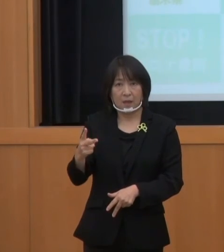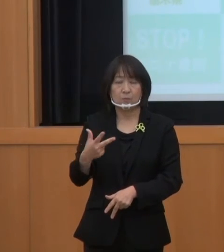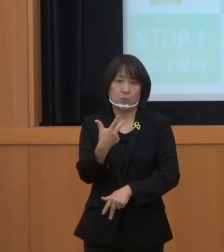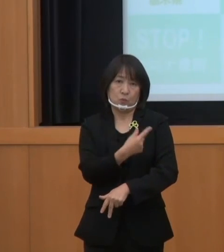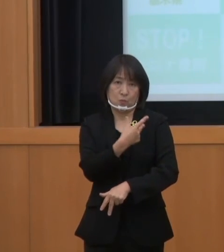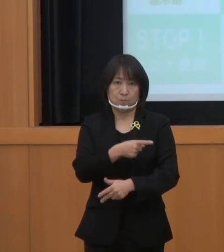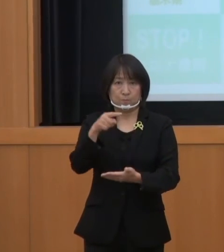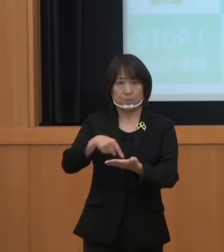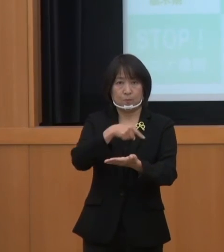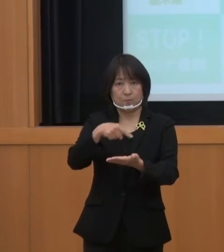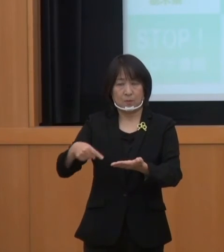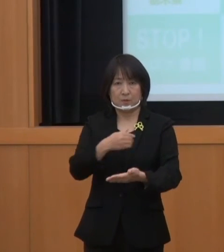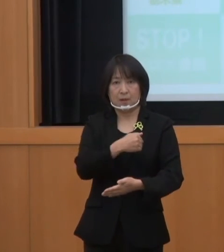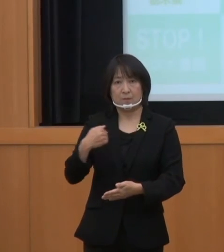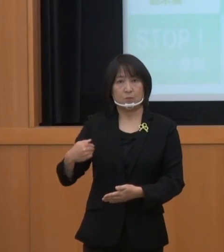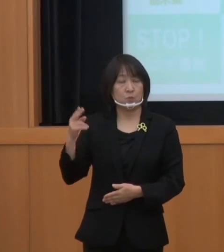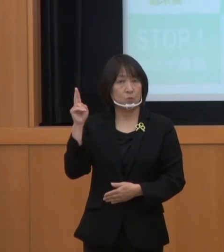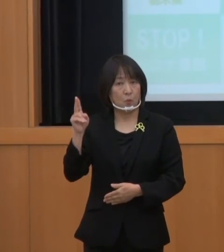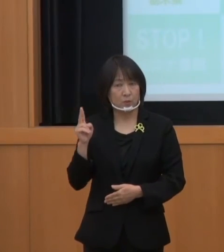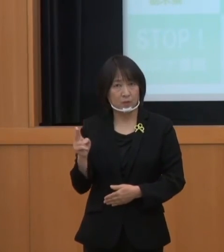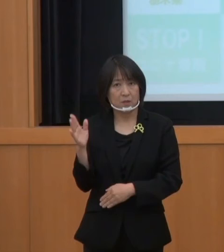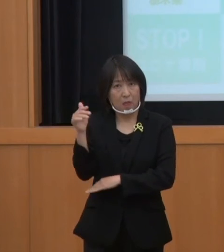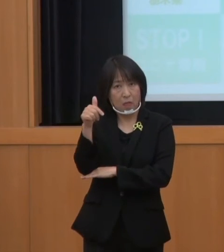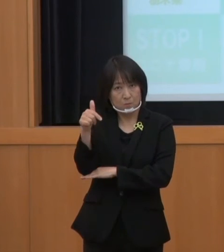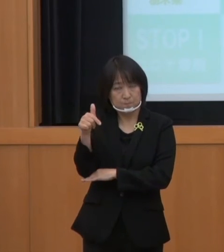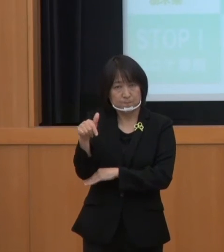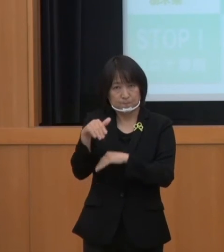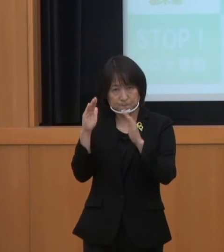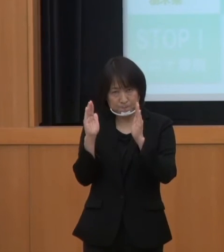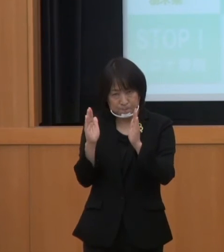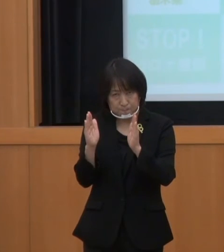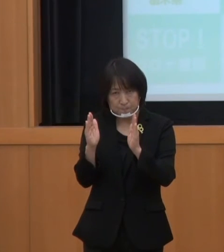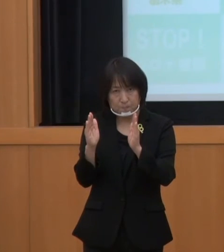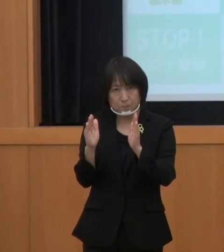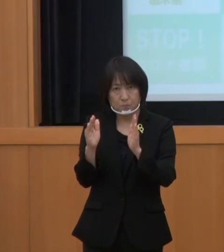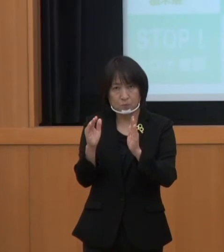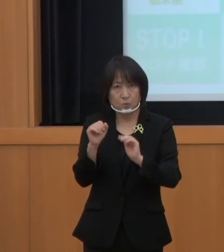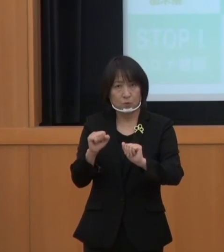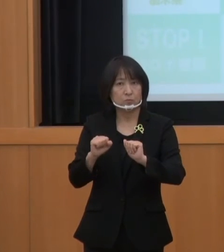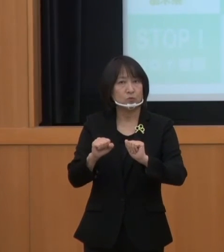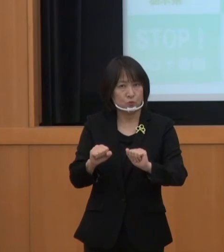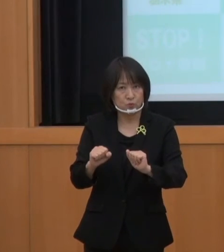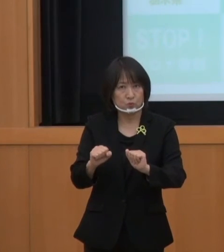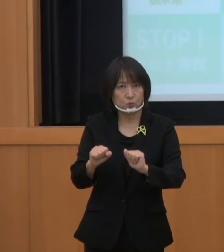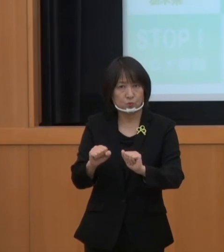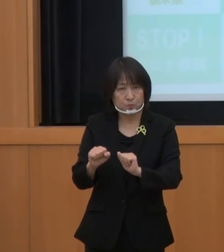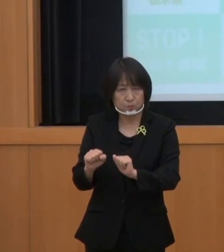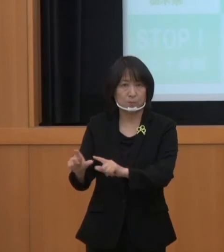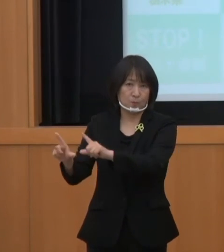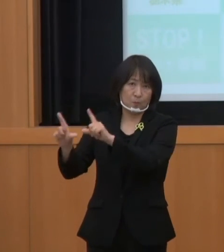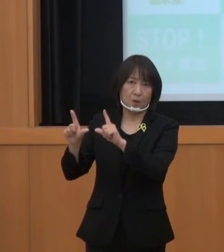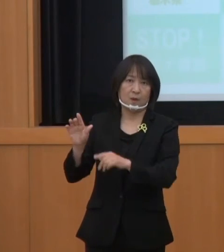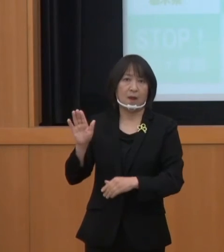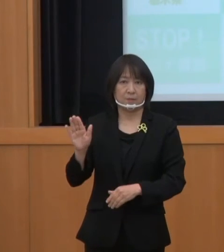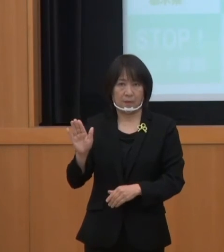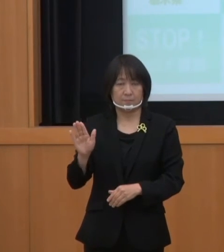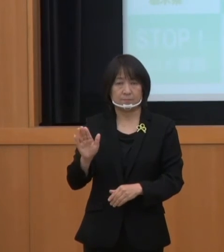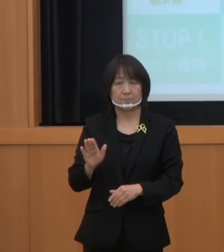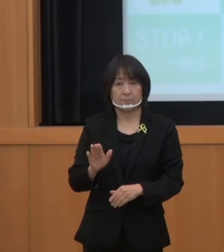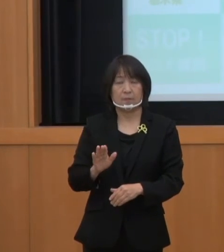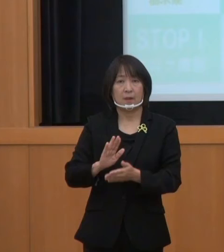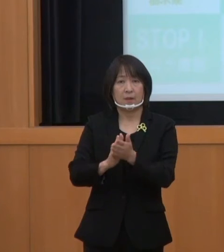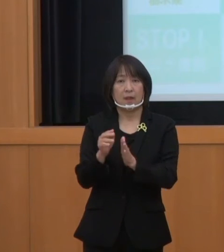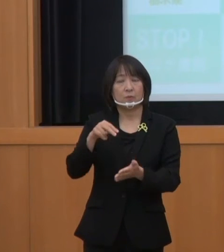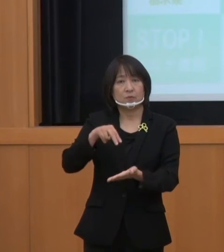終えることができるよう、政府を挙げて取り組んでいくとの発言もありましたことから、県といたしましても、